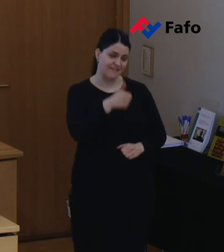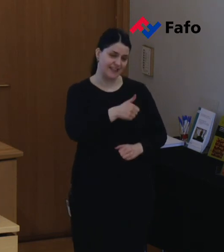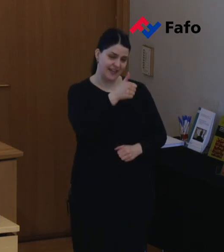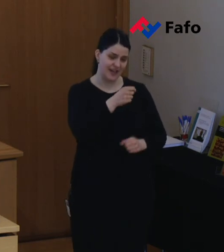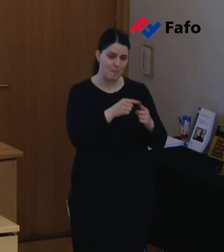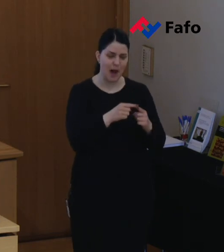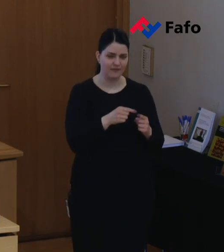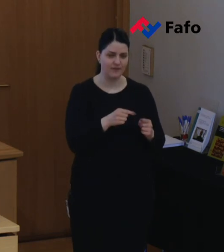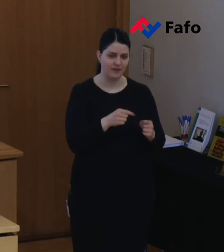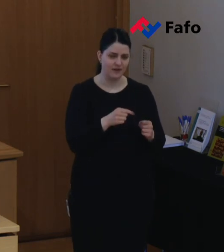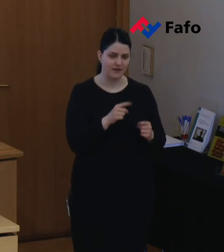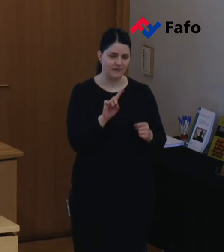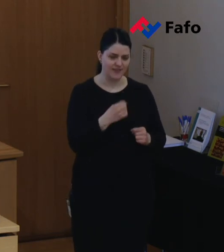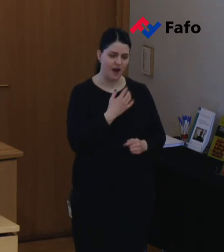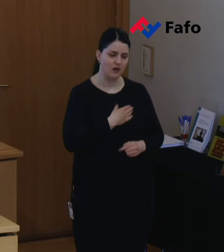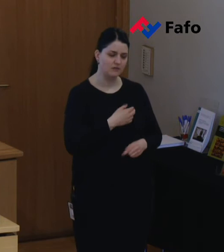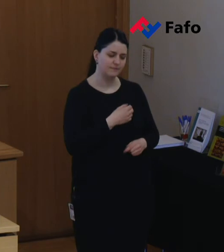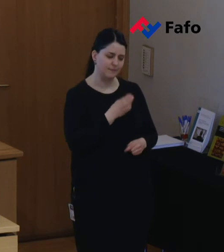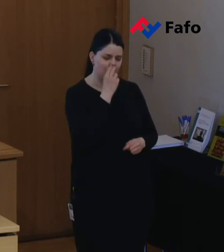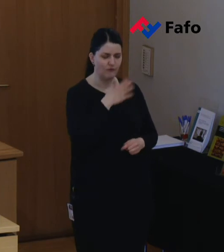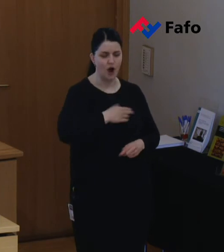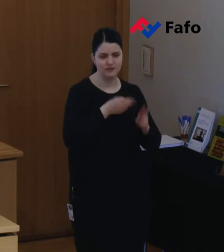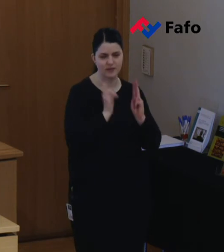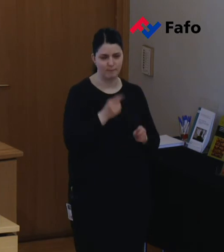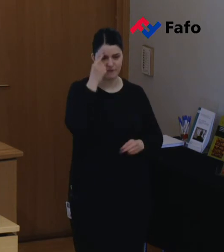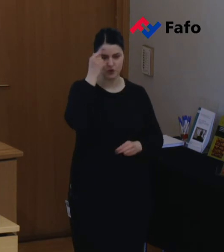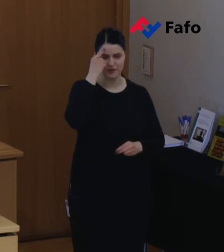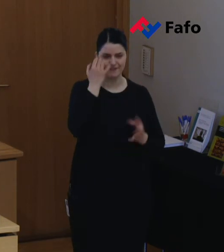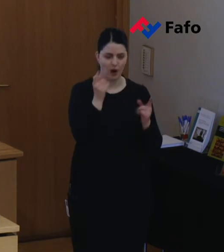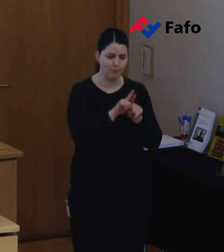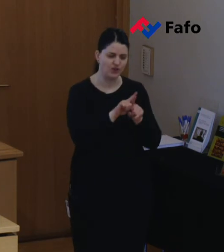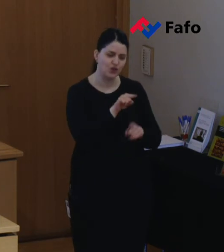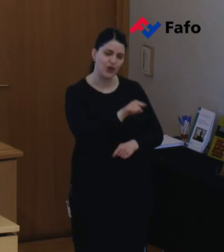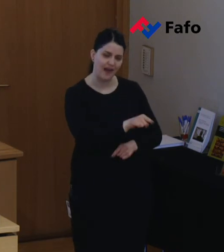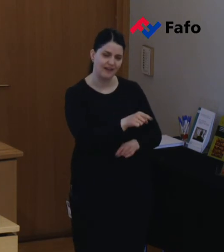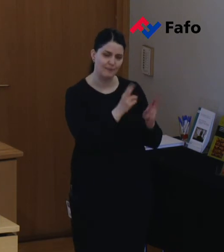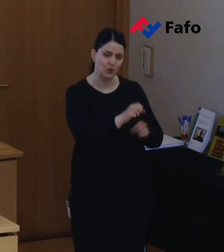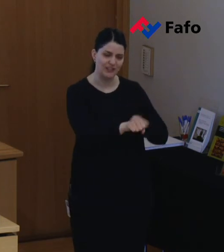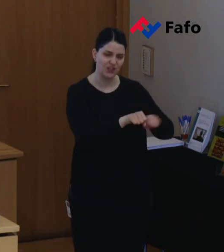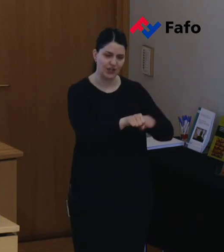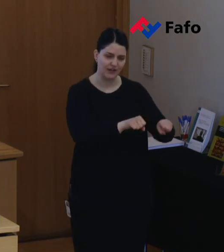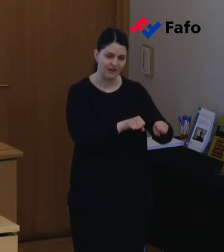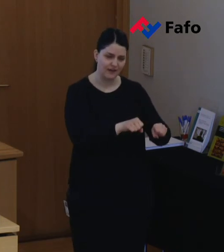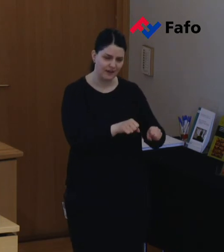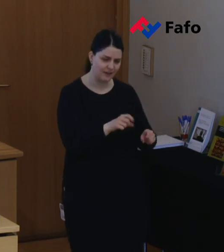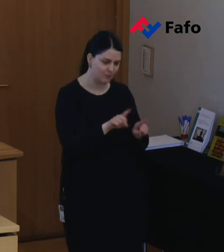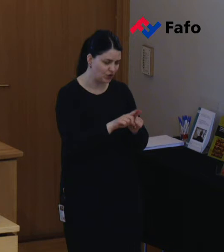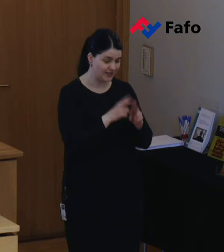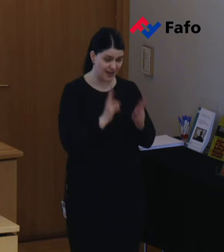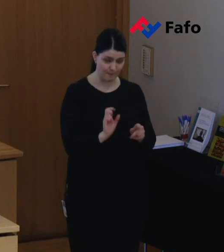har samme forståelse av hva vi legger i det begrepet. Betyr det samme for meg som det betyr for